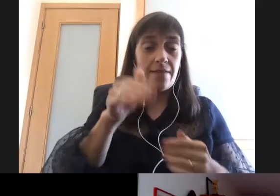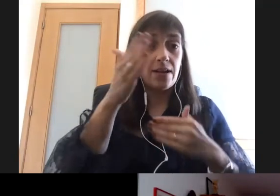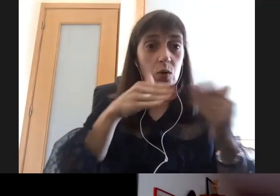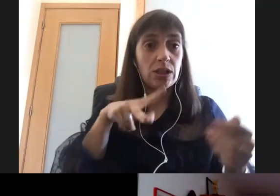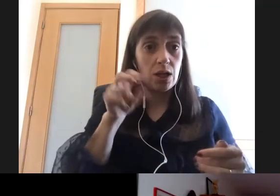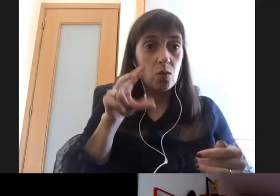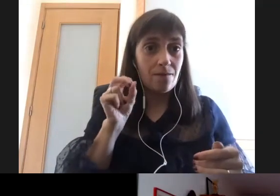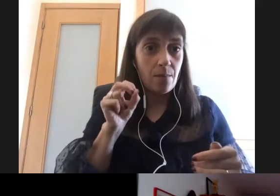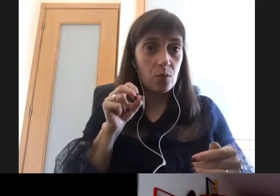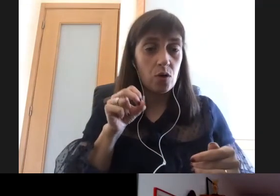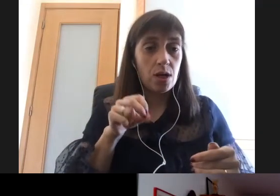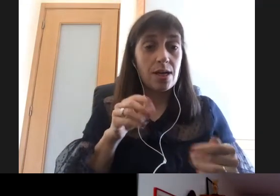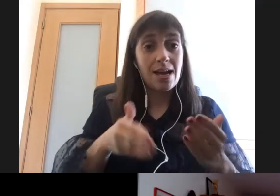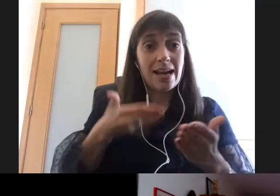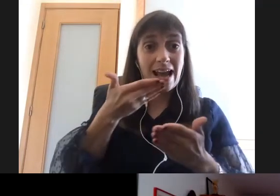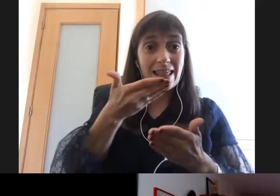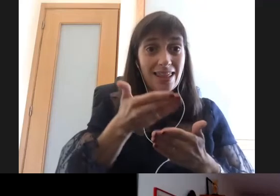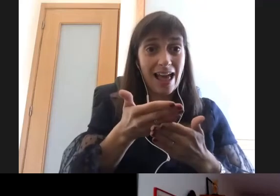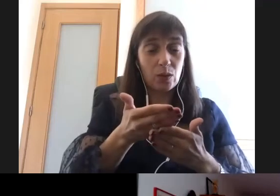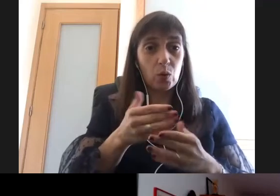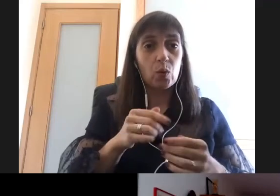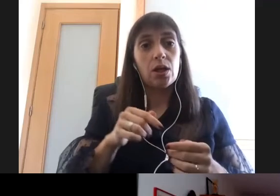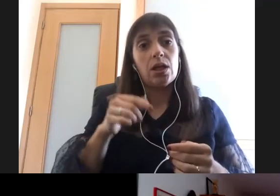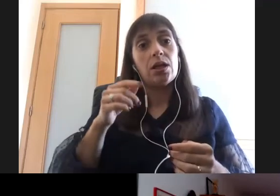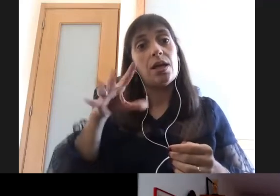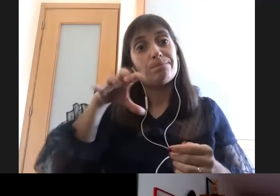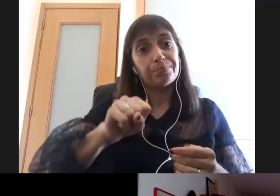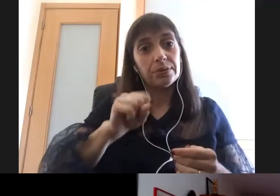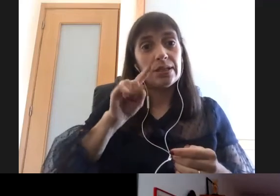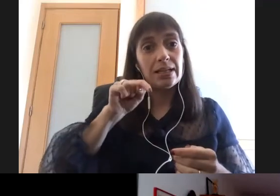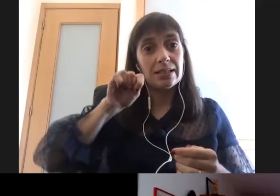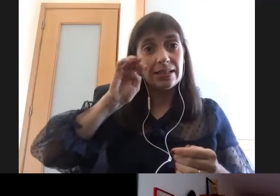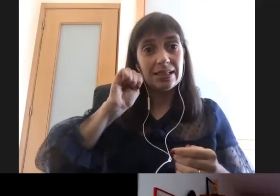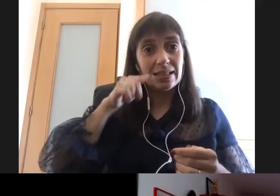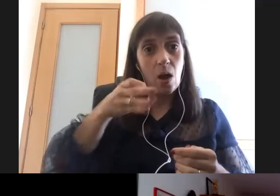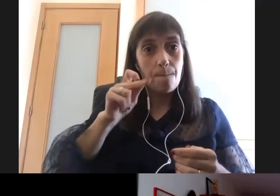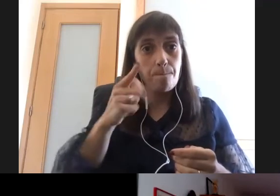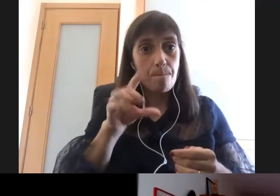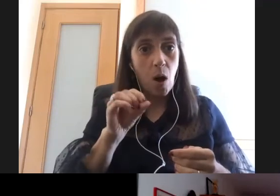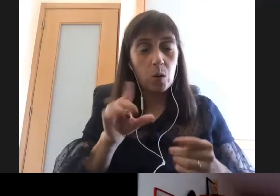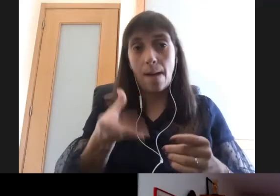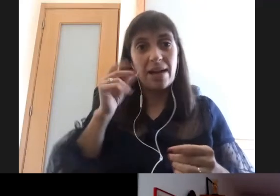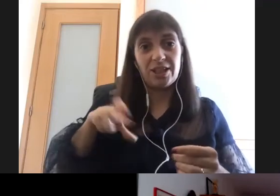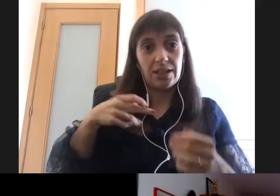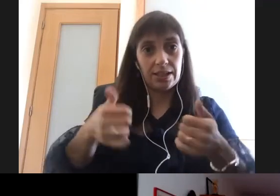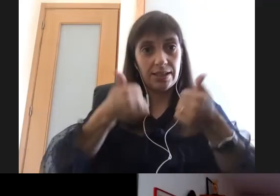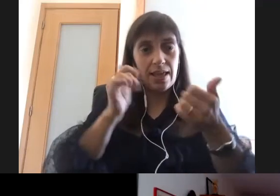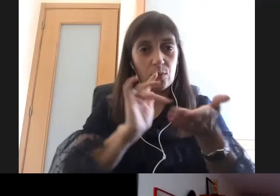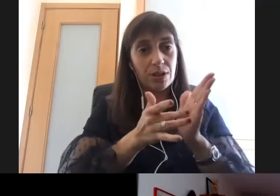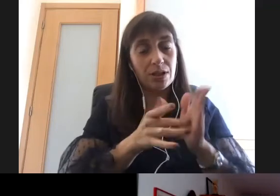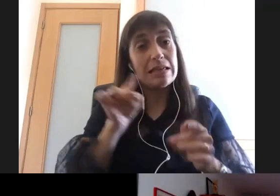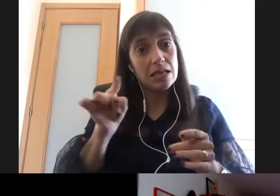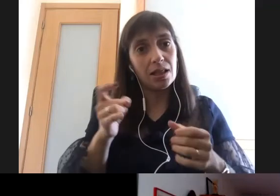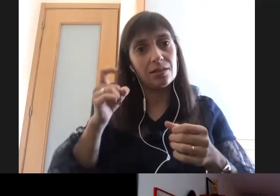novembro, seu candidato à prefeitura de São Paulo, que é a mais rica cidade do Brasil, é um candidato bolsonarista.